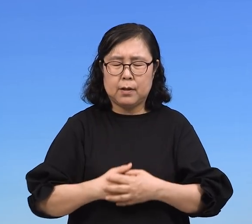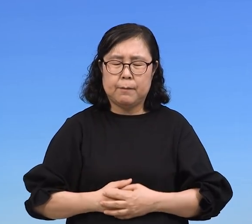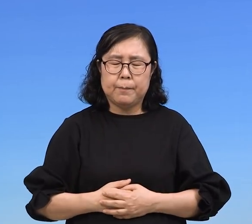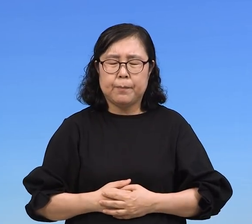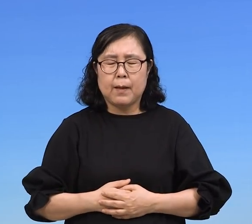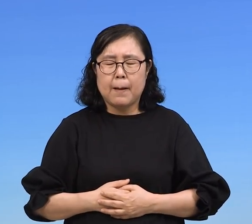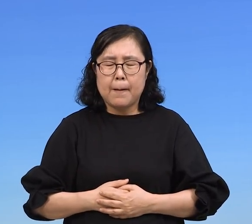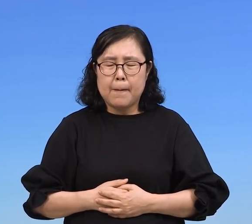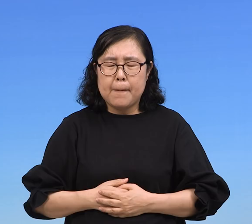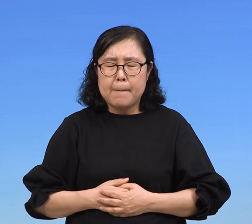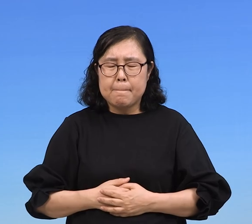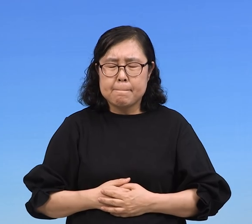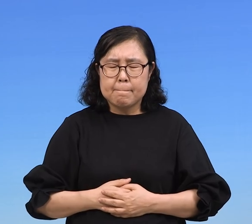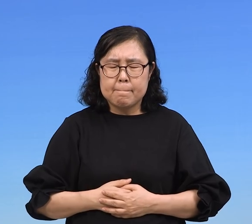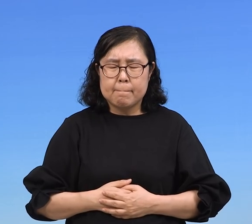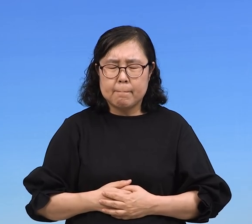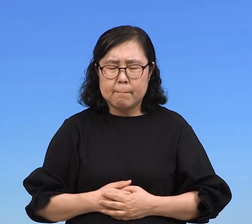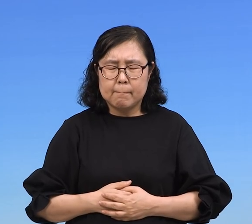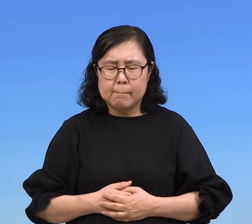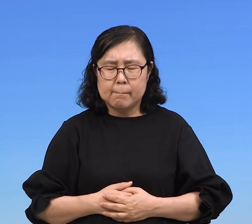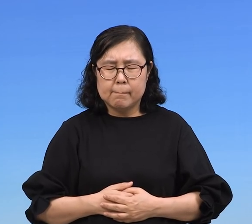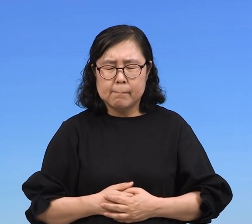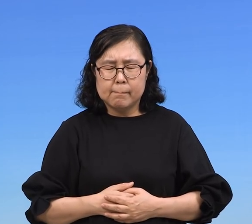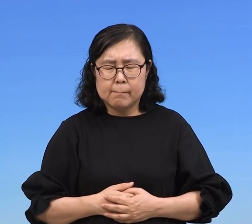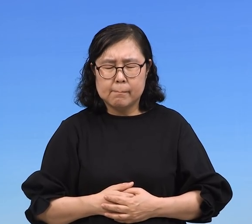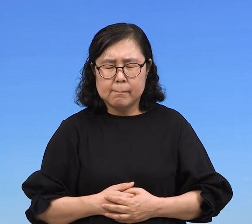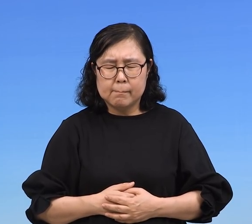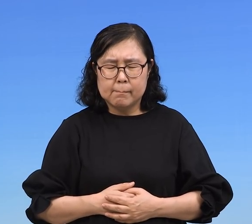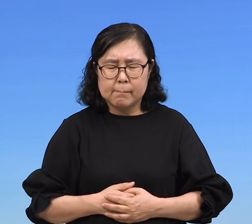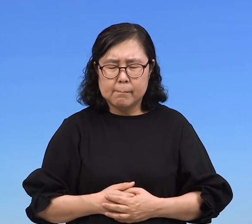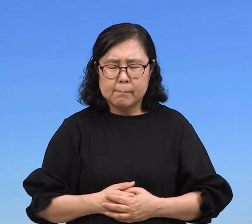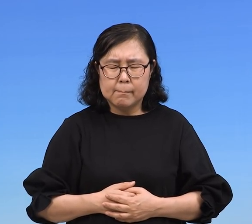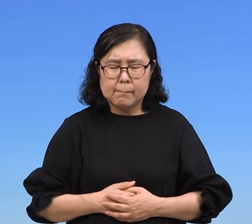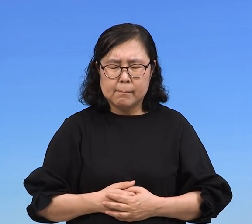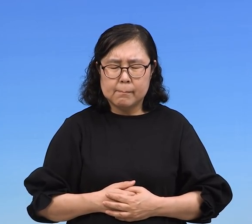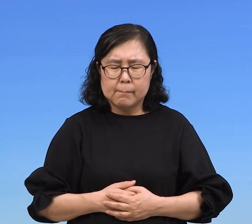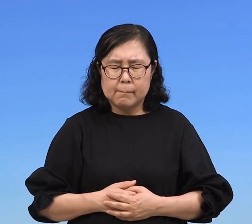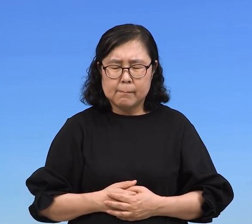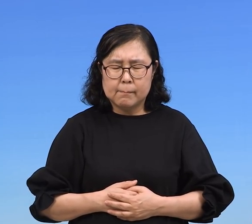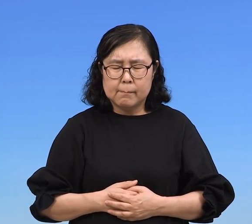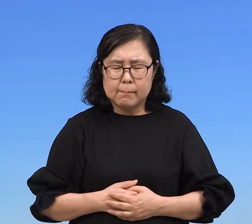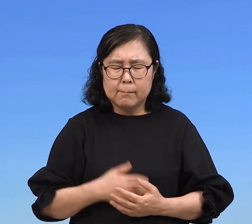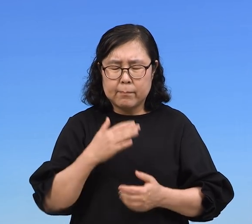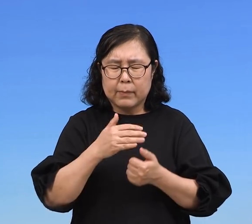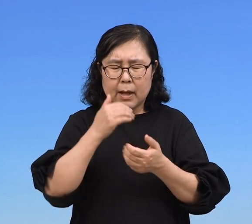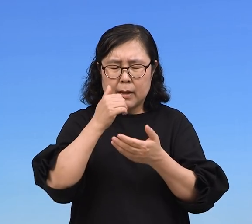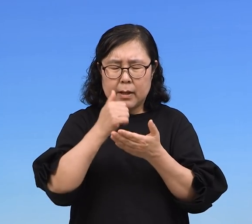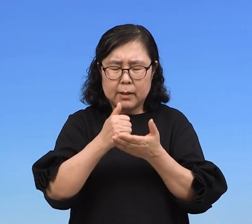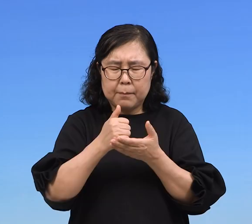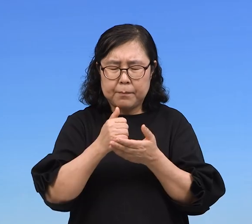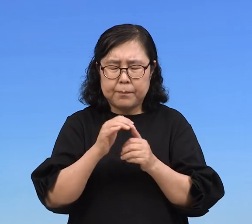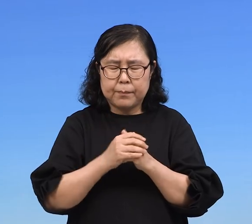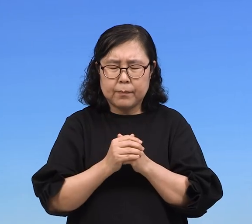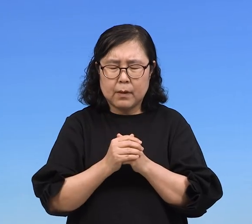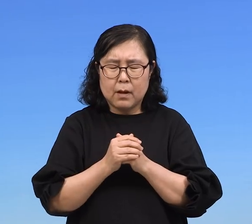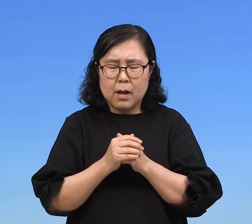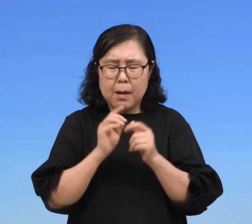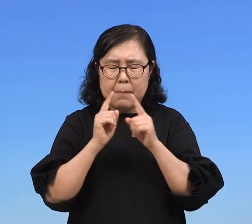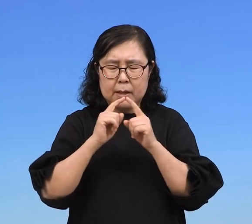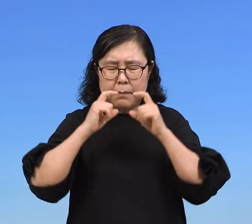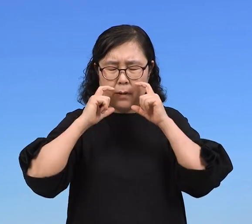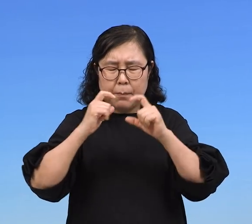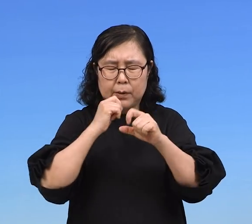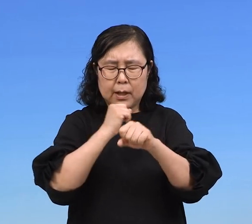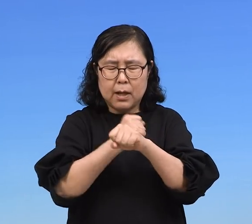주시옵소서. 주여, 돌밭 같은 나를 옥토로 바꾸신 주님, 저녁 십자가의 사랑을 기억하고 때 의지하며 하나님 종을 통하여 하나님